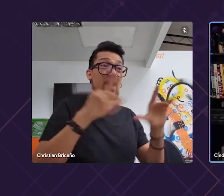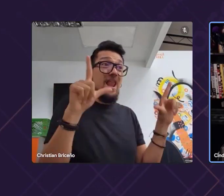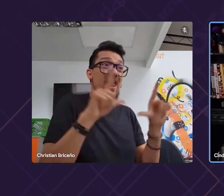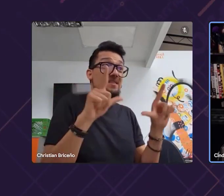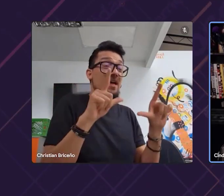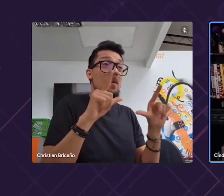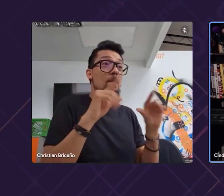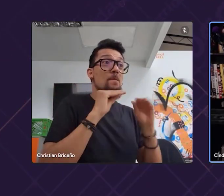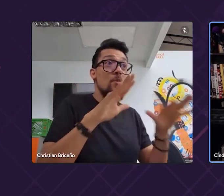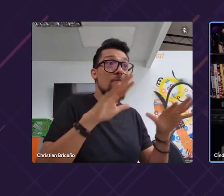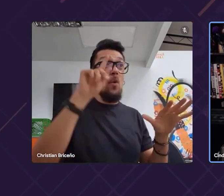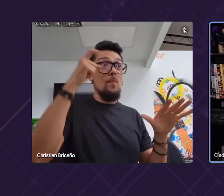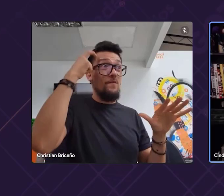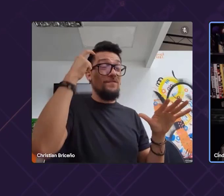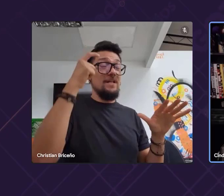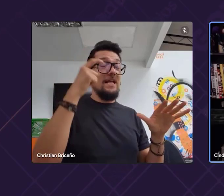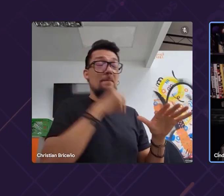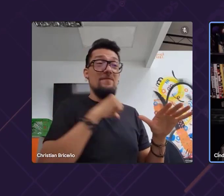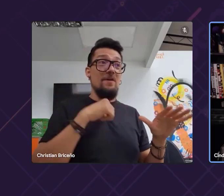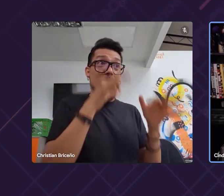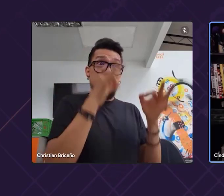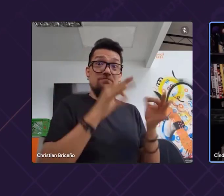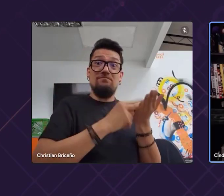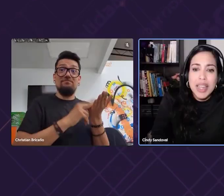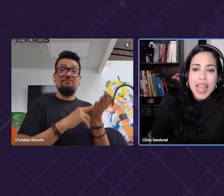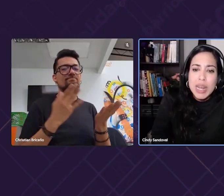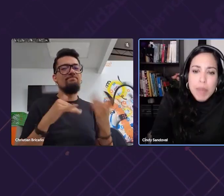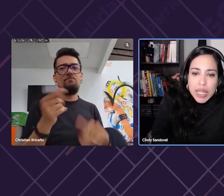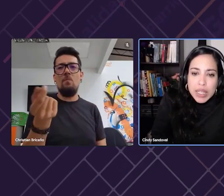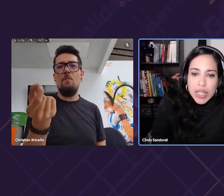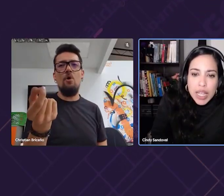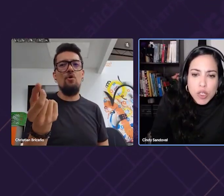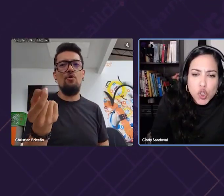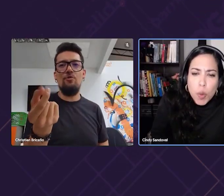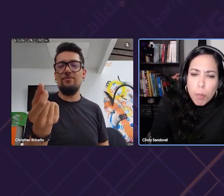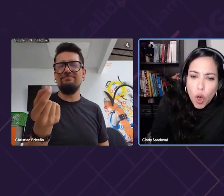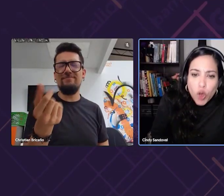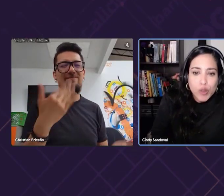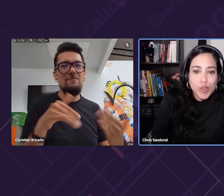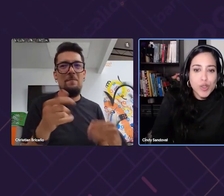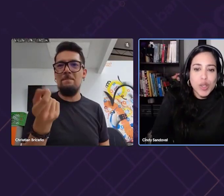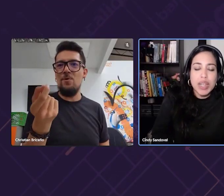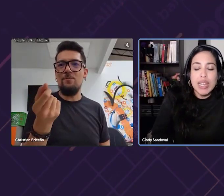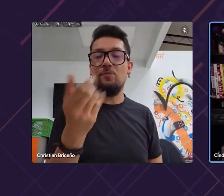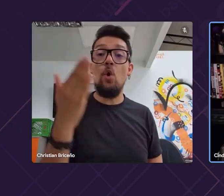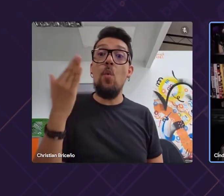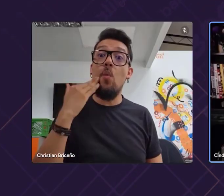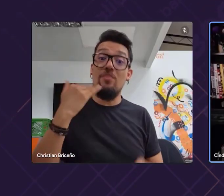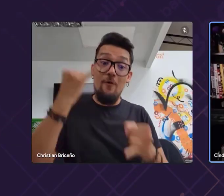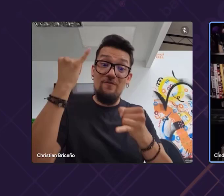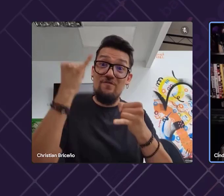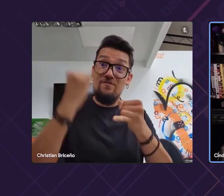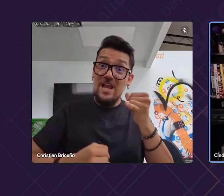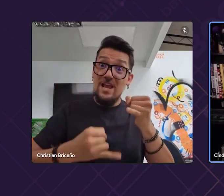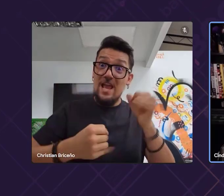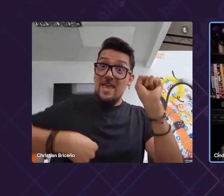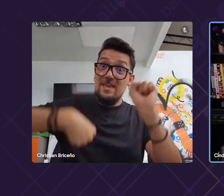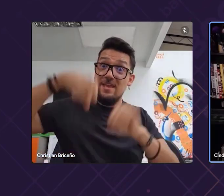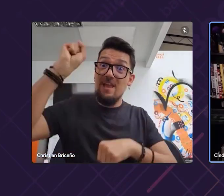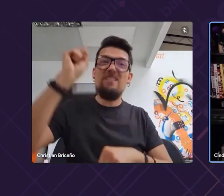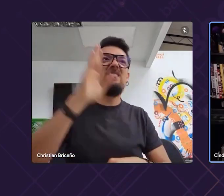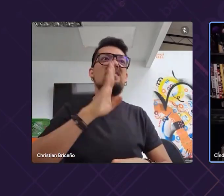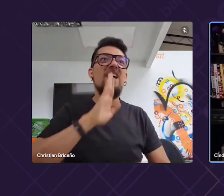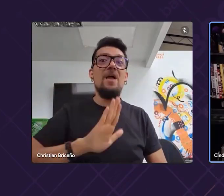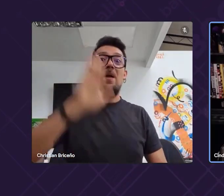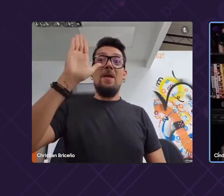de interpretación. Pero nosotros sabemos de que realmente son pocos los canales, tanto públicos y privados, que le